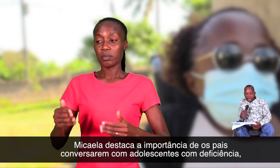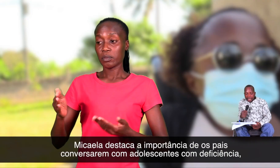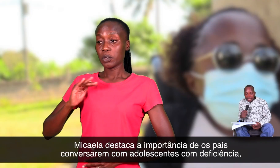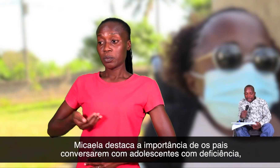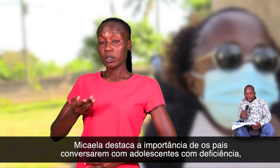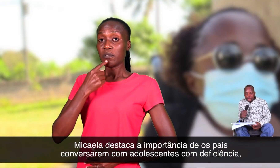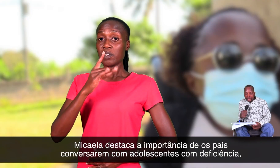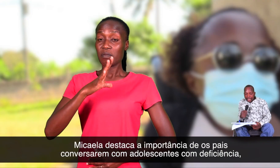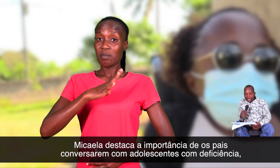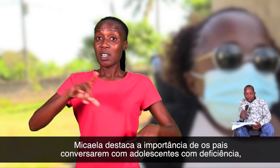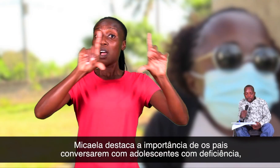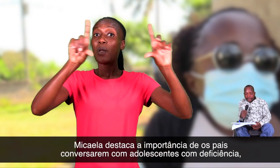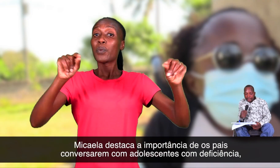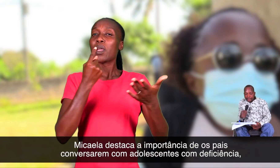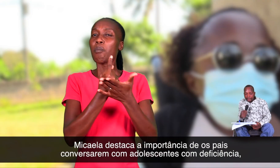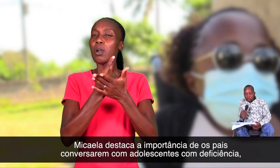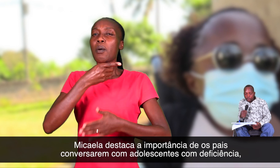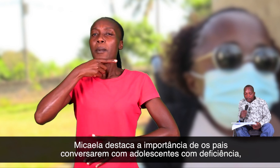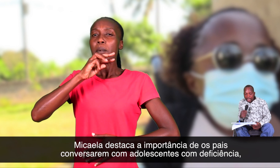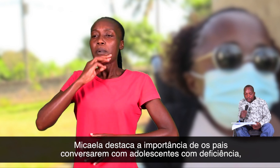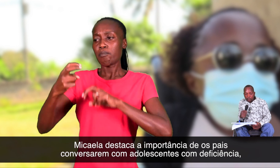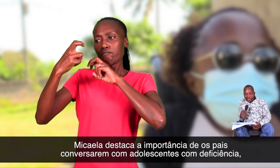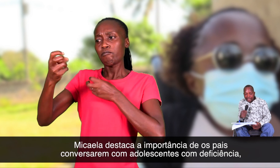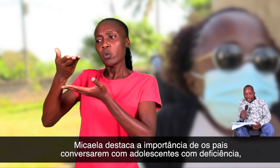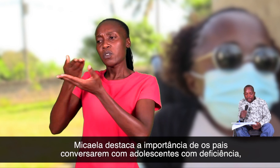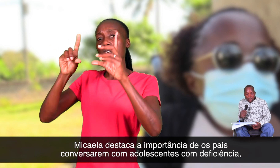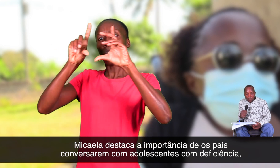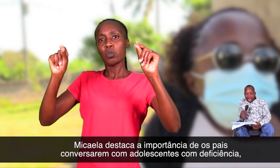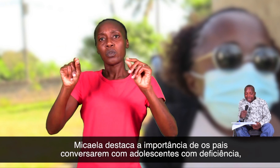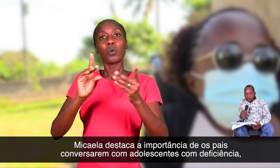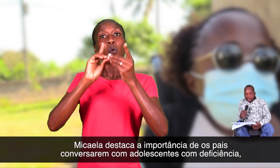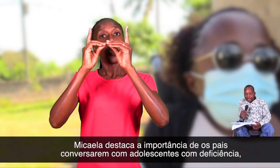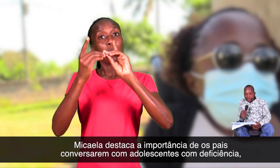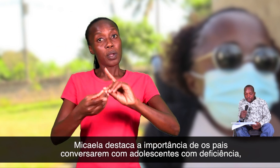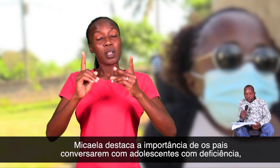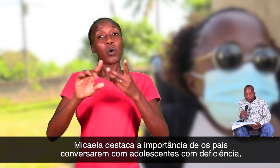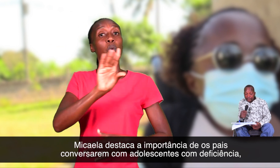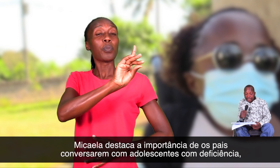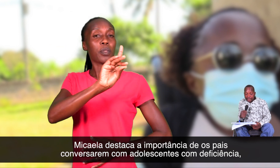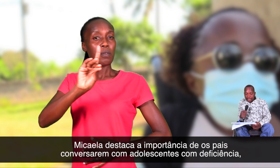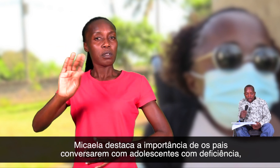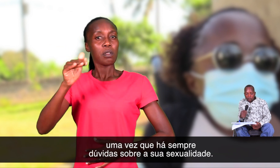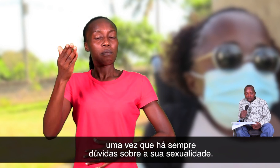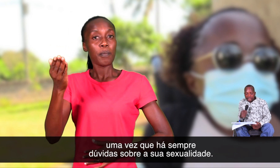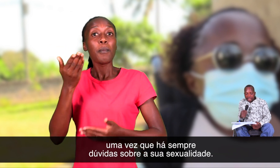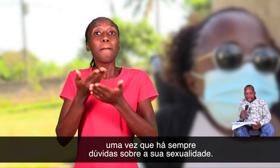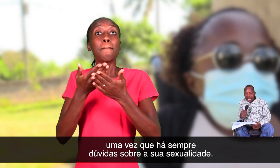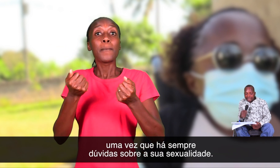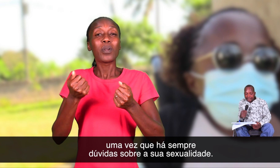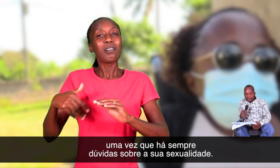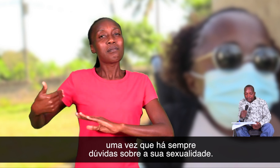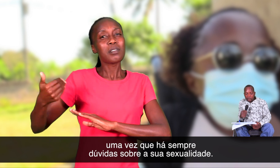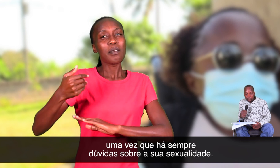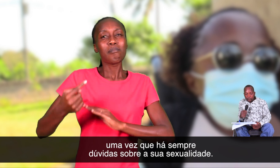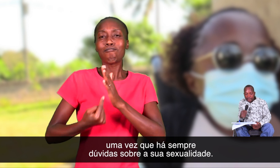profundidade. Micaela destaca a importância de os pais conversarem com adolescentes com deficiência, uma vez que